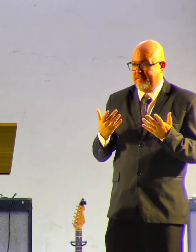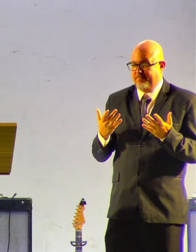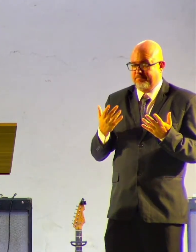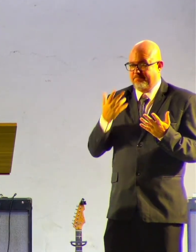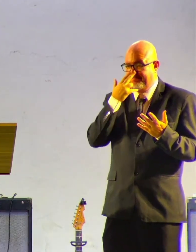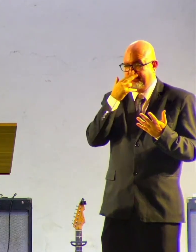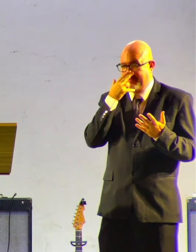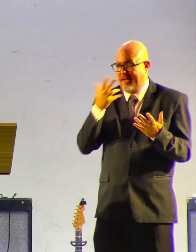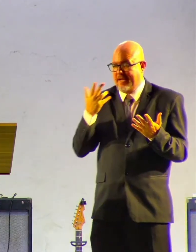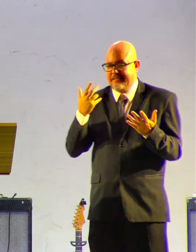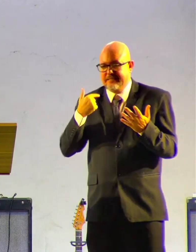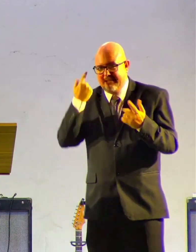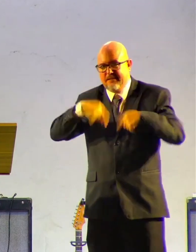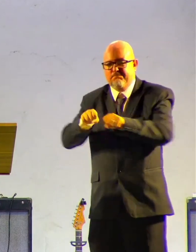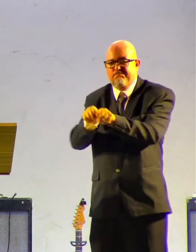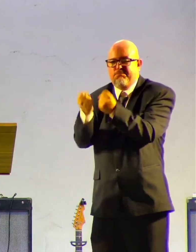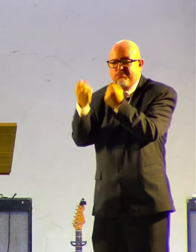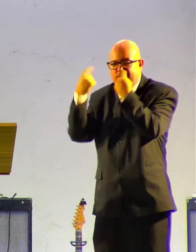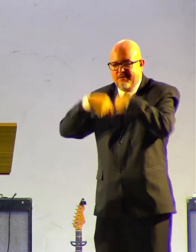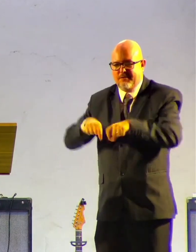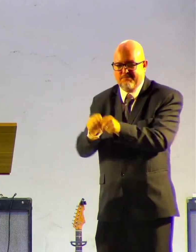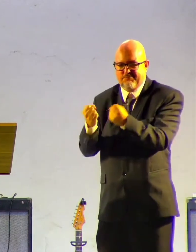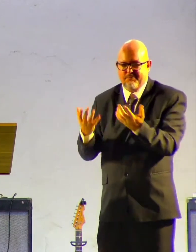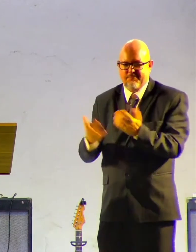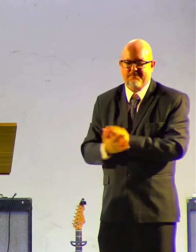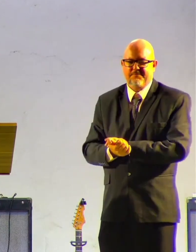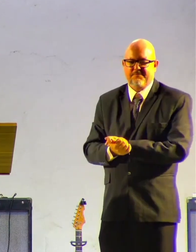como que sem rumo,